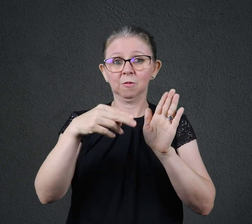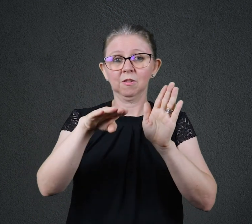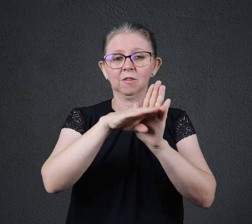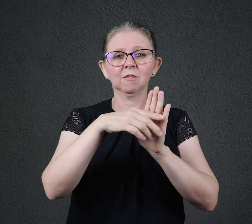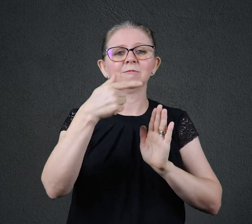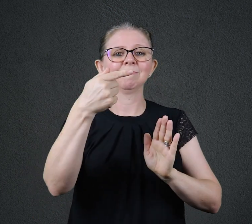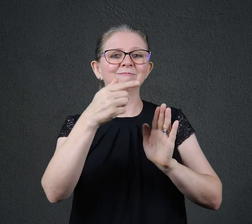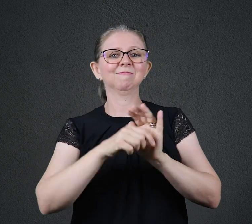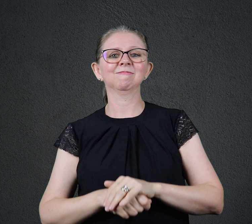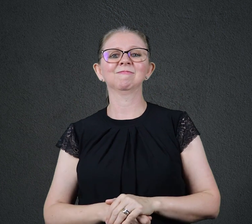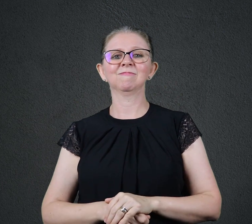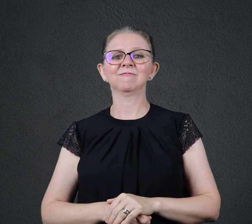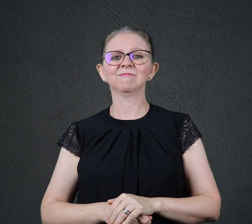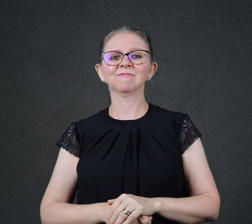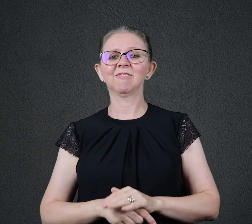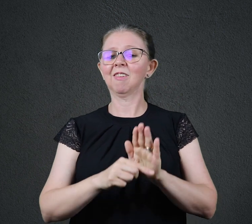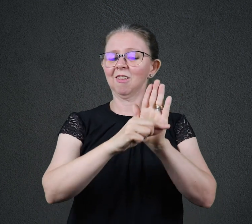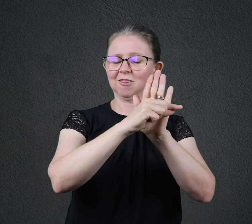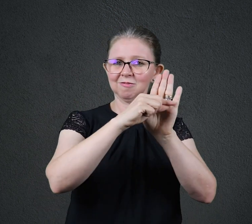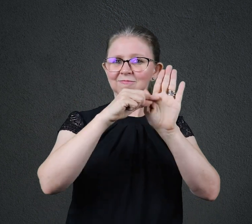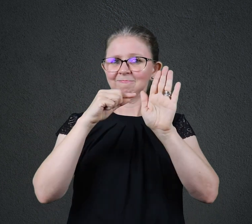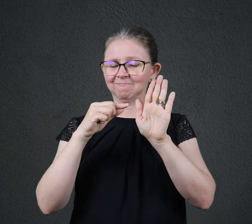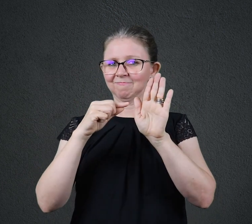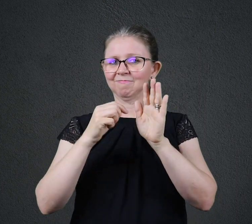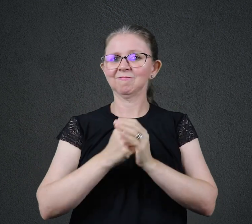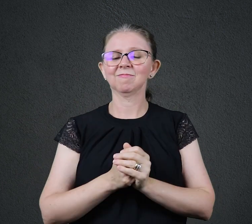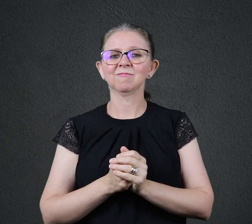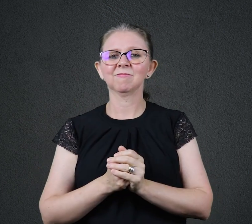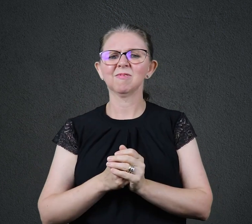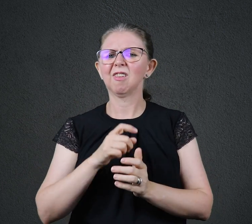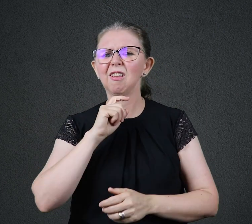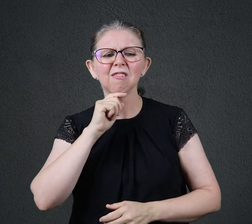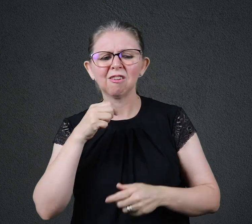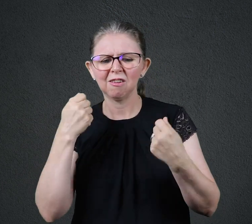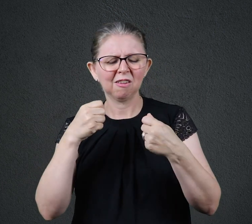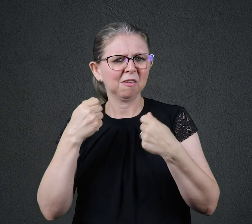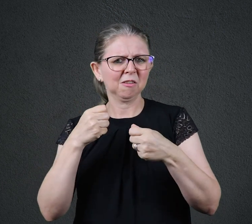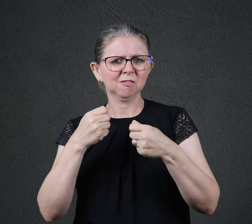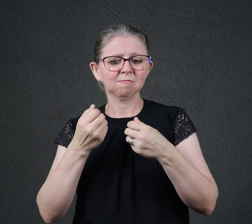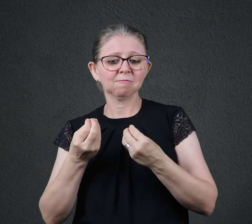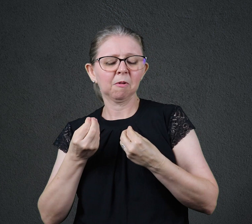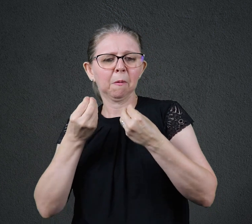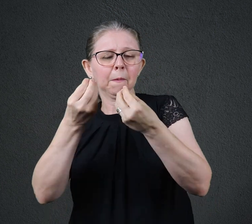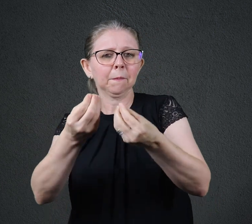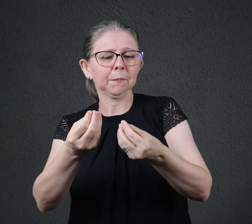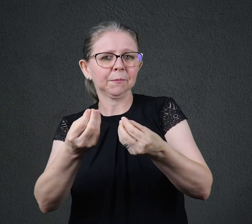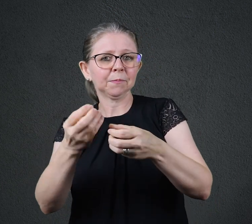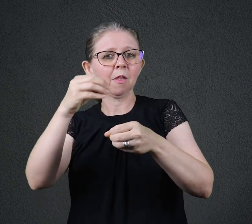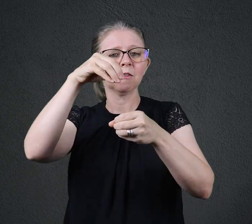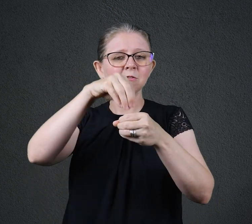Versículo em destaque: Nenhum homem ou mulher deverá fazer mais nada para ser oferecido ao santuário. Êxodo capítulo